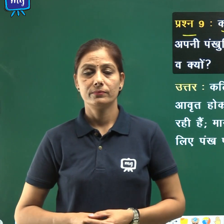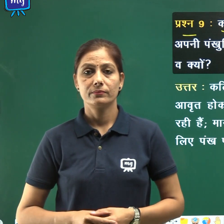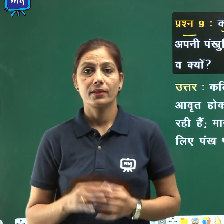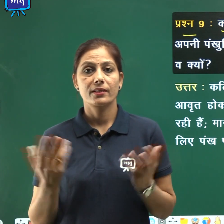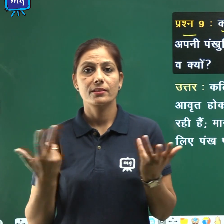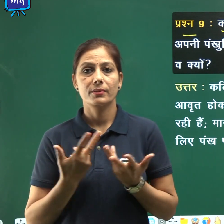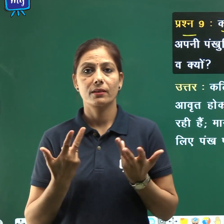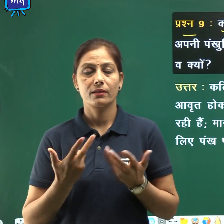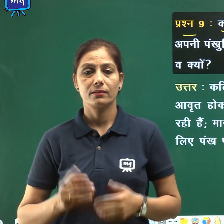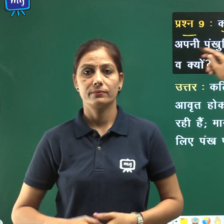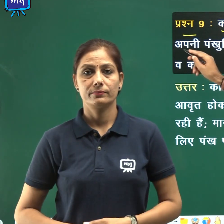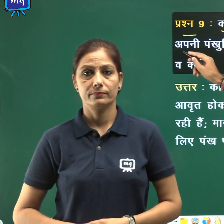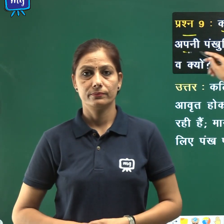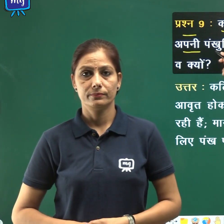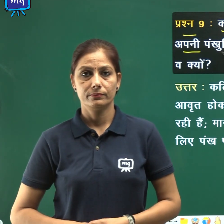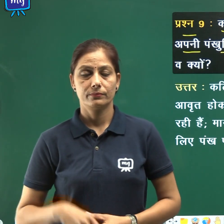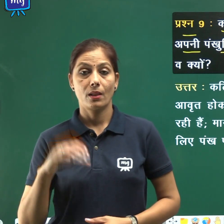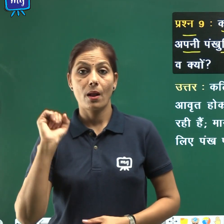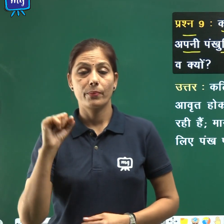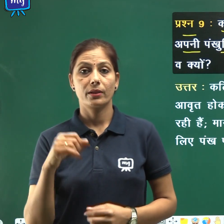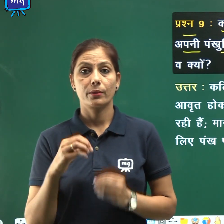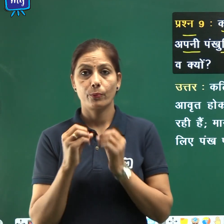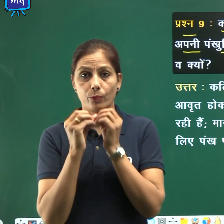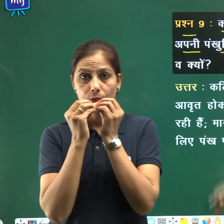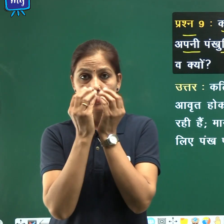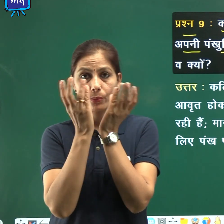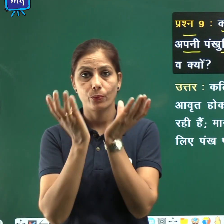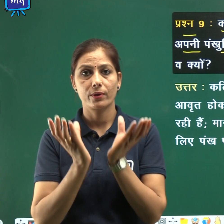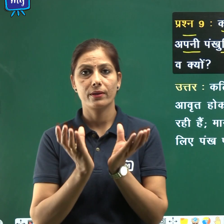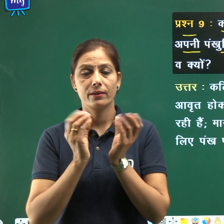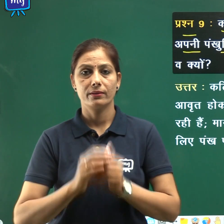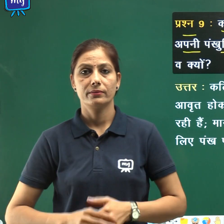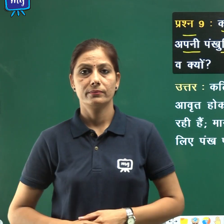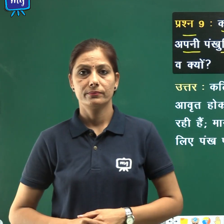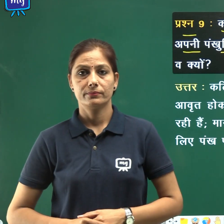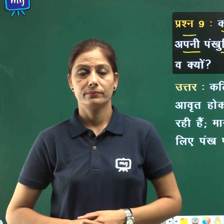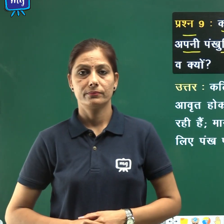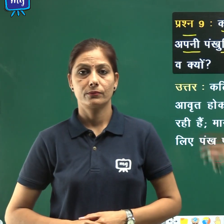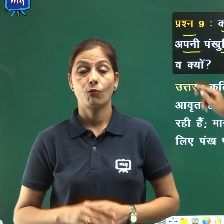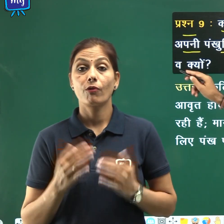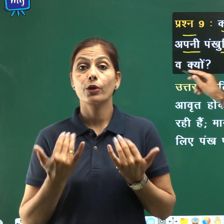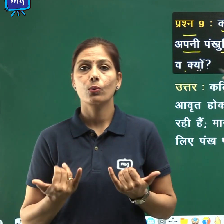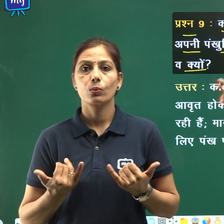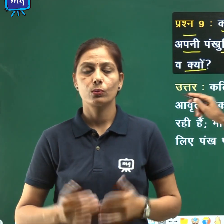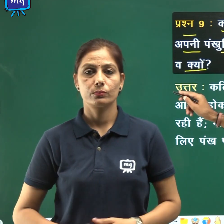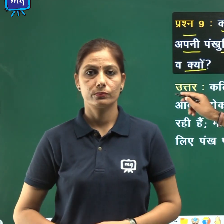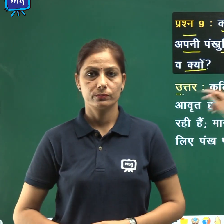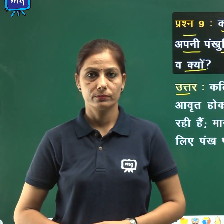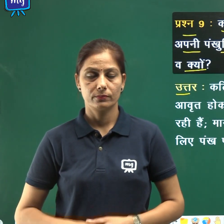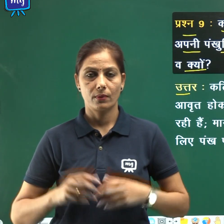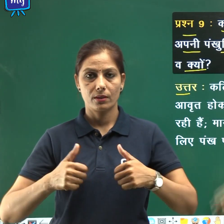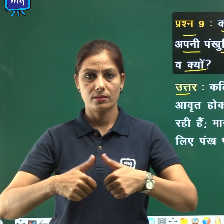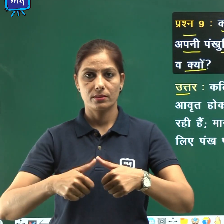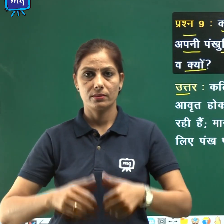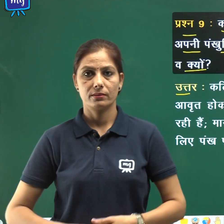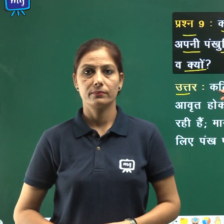किस प्रकार अपनी पंखुड़ियां खोल रही है, वह क्यों? उत्तर